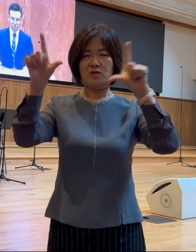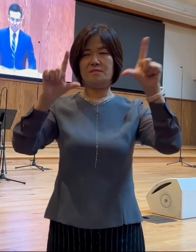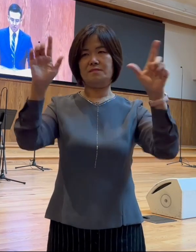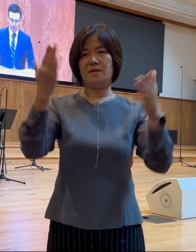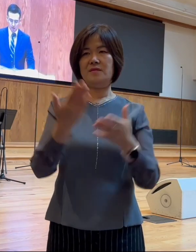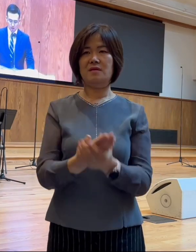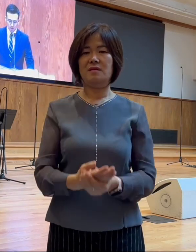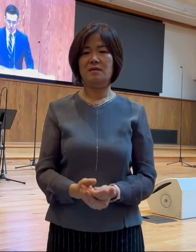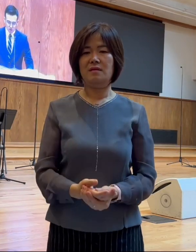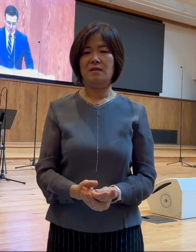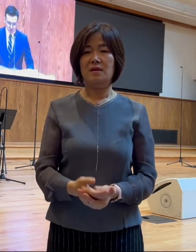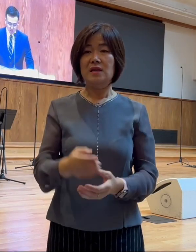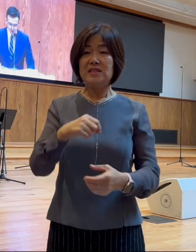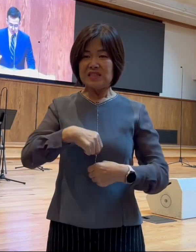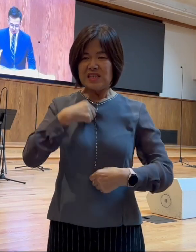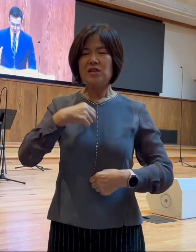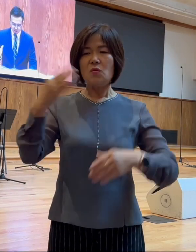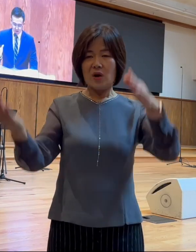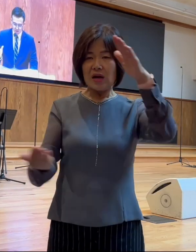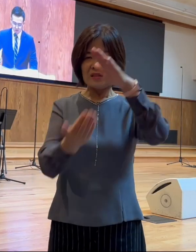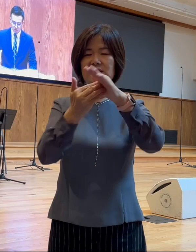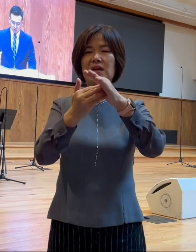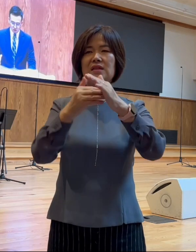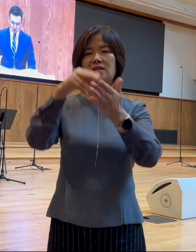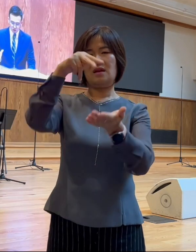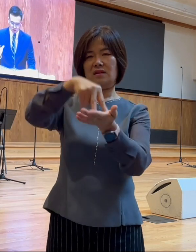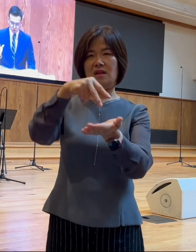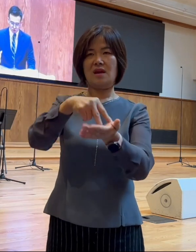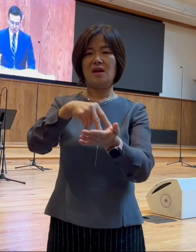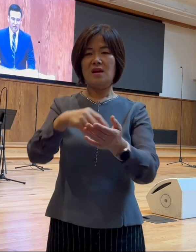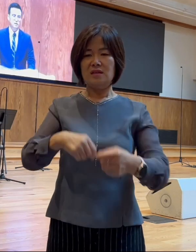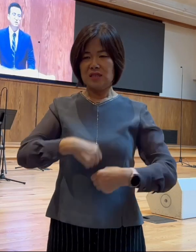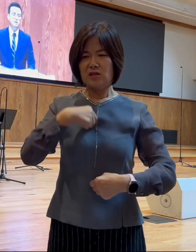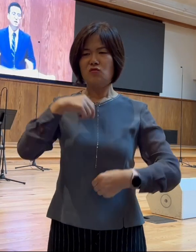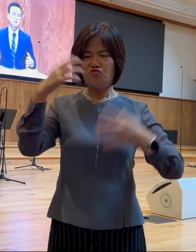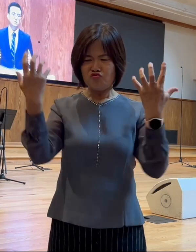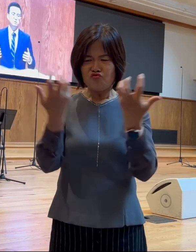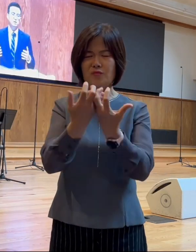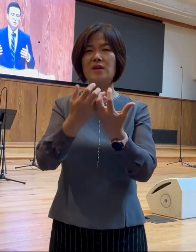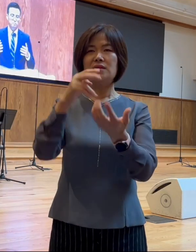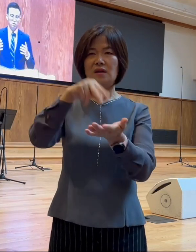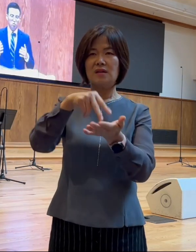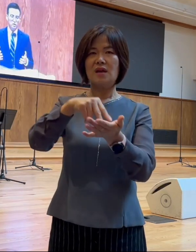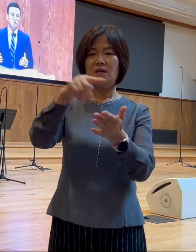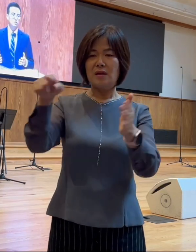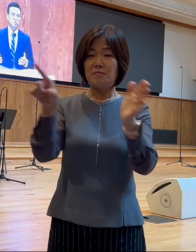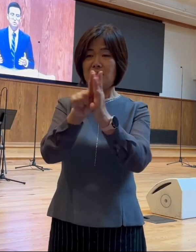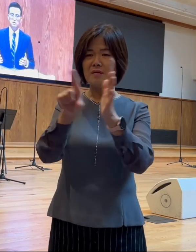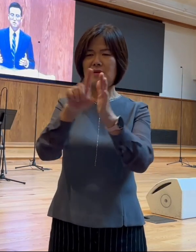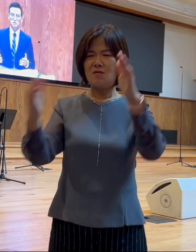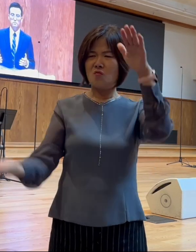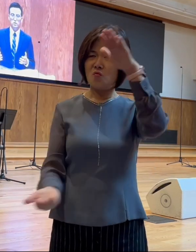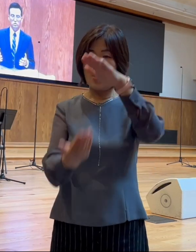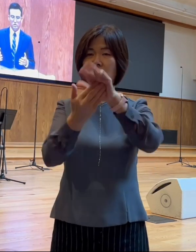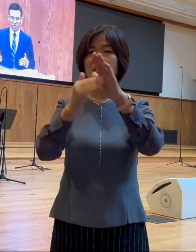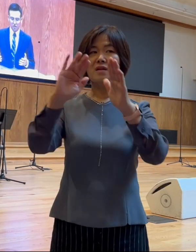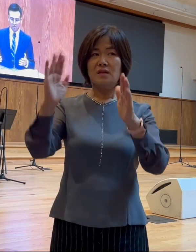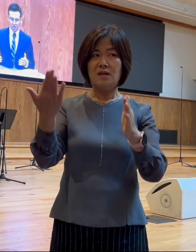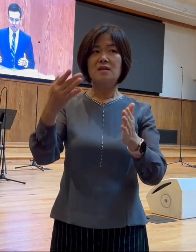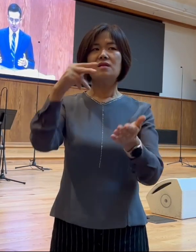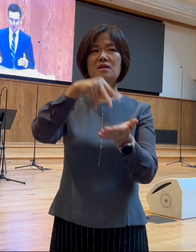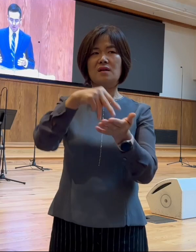모습, 그 진리로 가득 찬 상태, 그 진리로 충만한 상태, 그 안에 믿음이 꽉 채워져 있는 그런